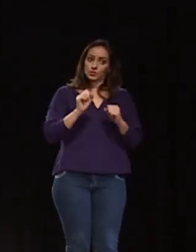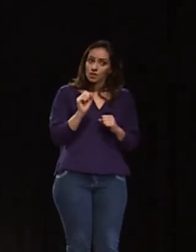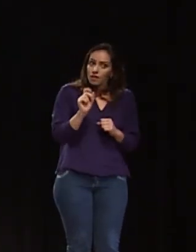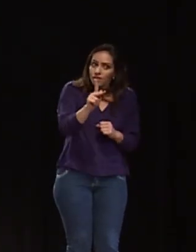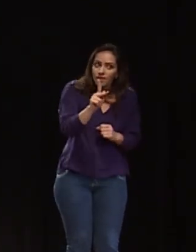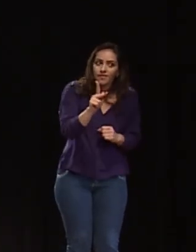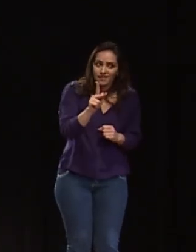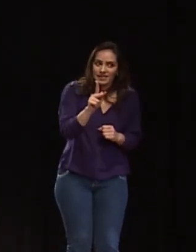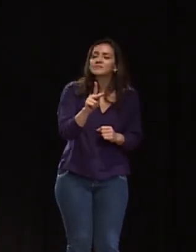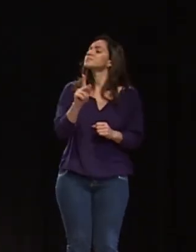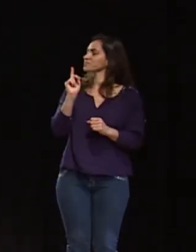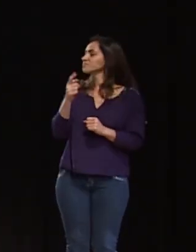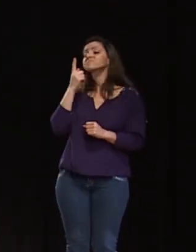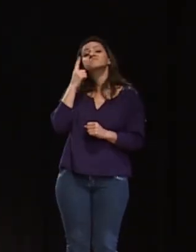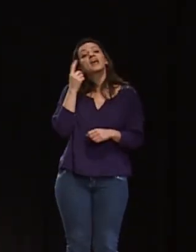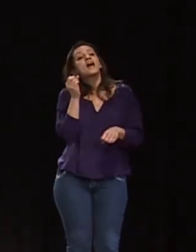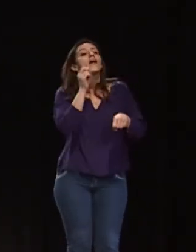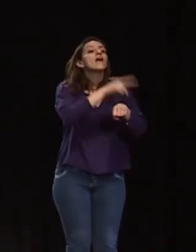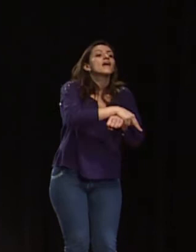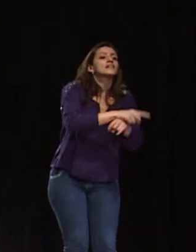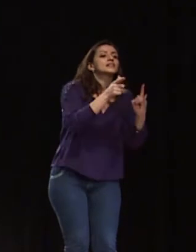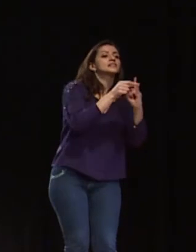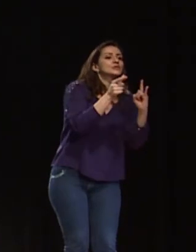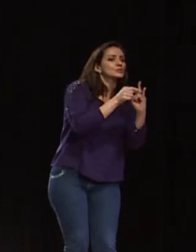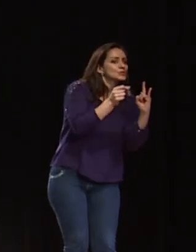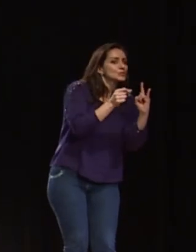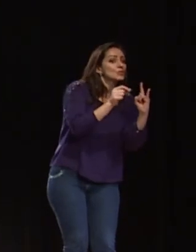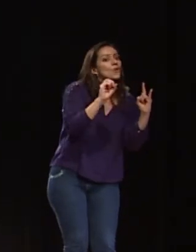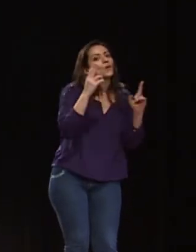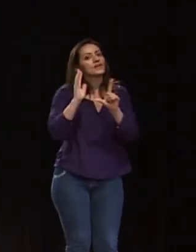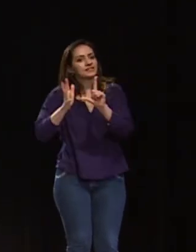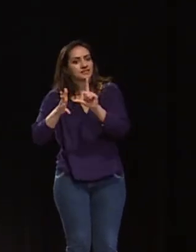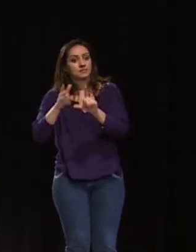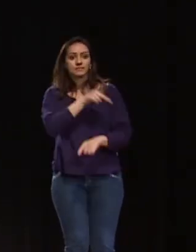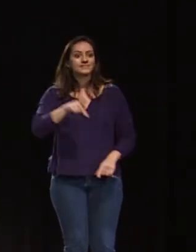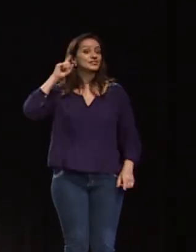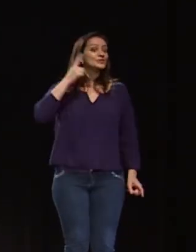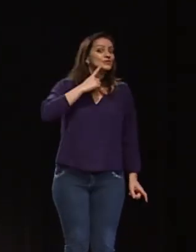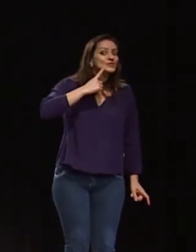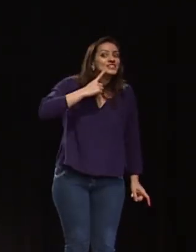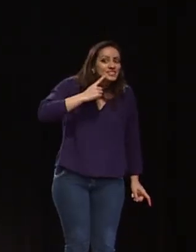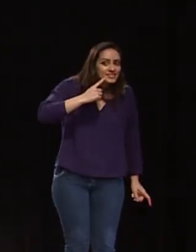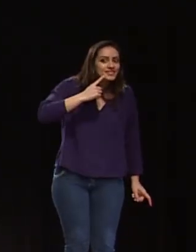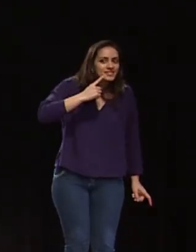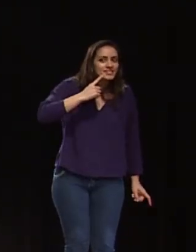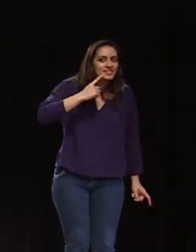um conforto linguístico, tudo bem, isso mantém. E ali, numa experiência, entrando no DESU, né, ou na Faculdade de Letras Libras, com o professor